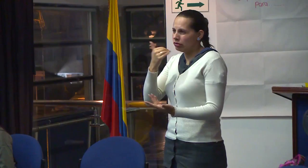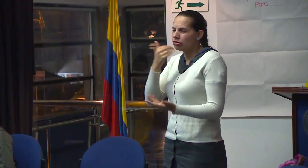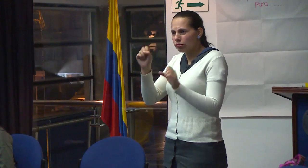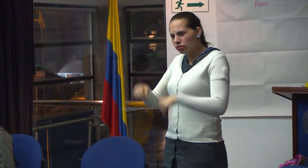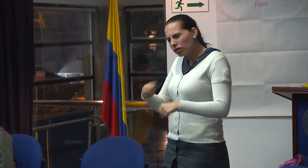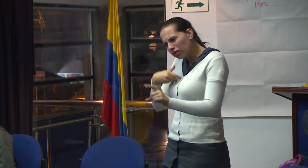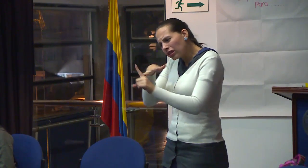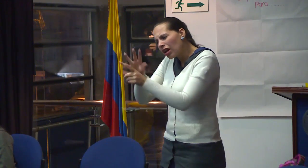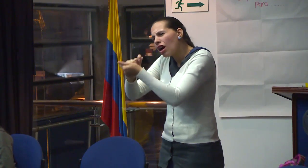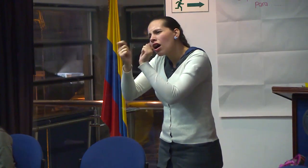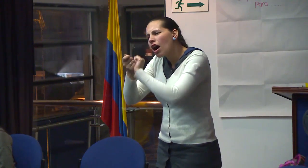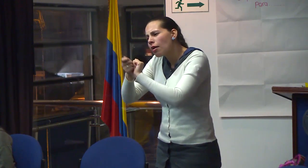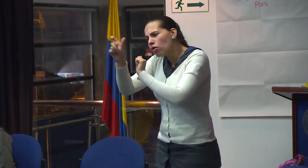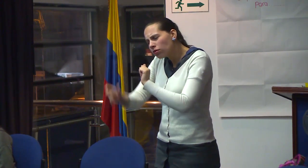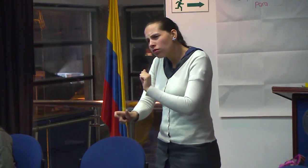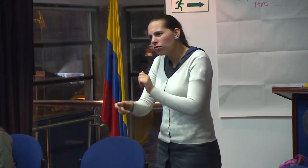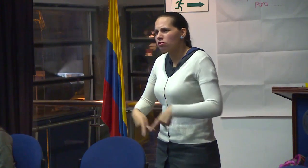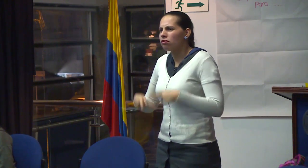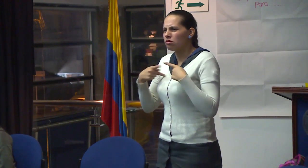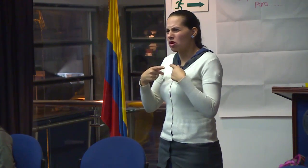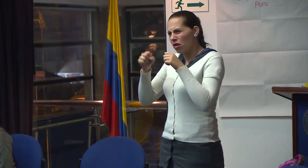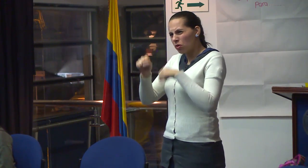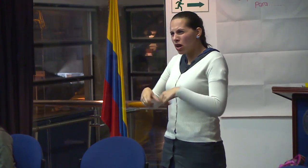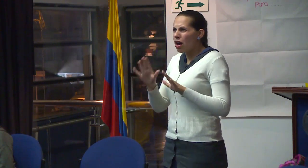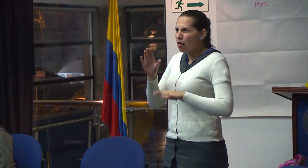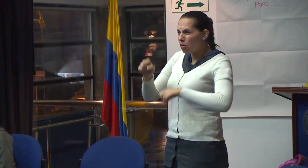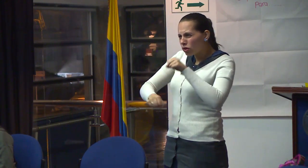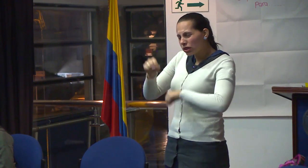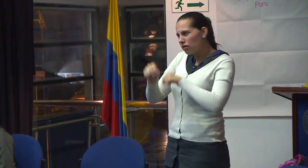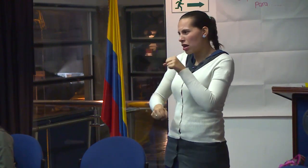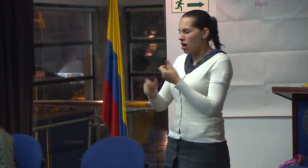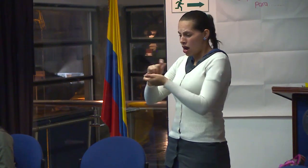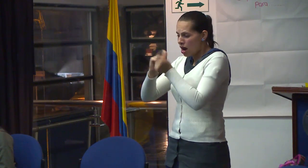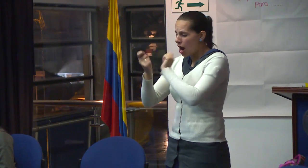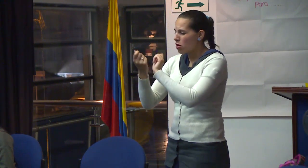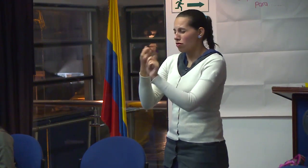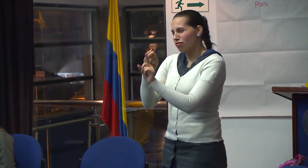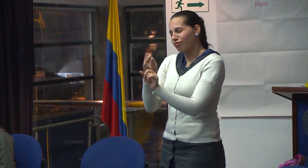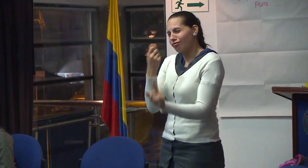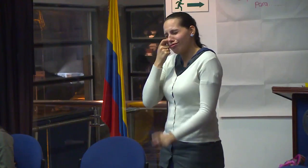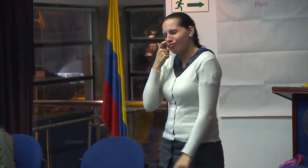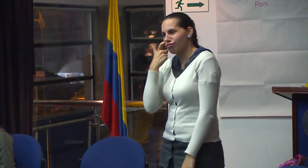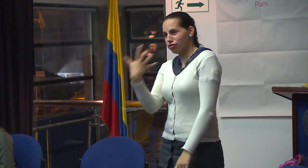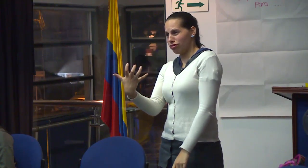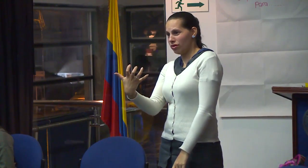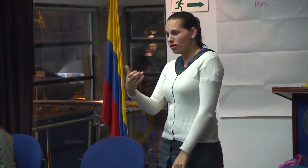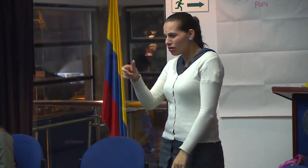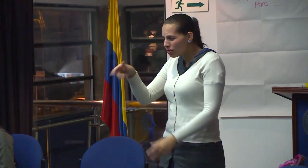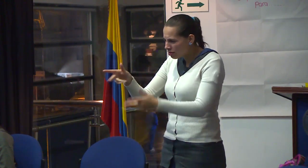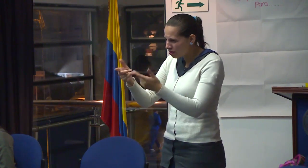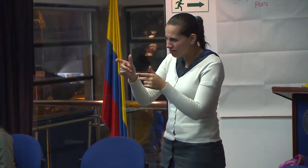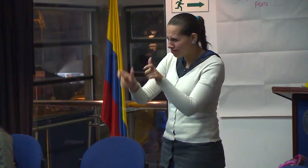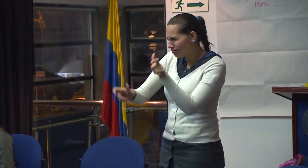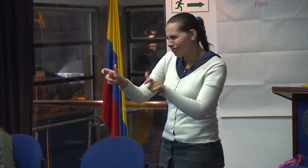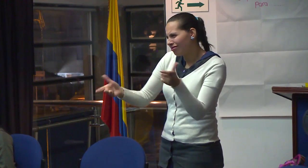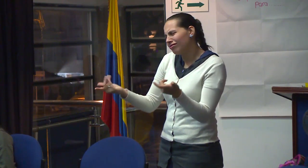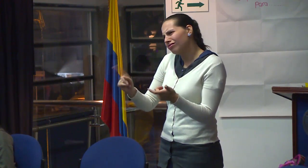cambios macro de la sociedad, pero sí está cambiando las realidades de cada sujeto con quien